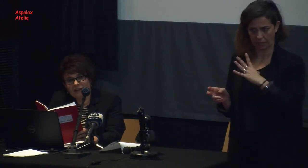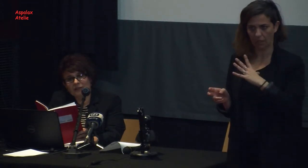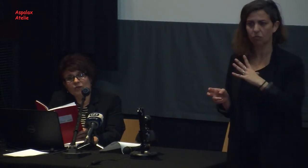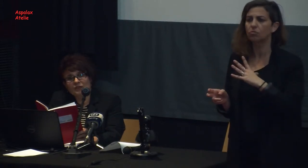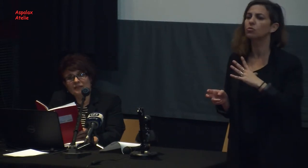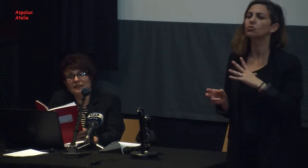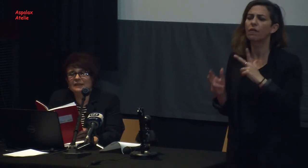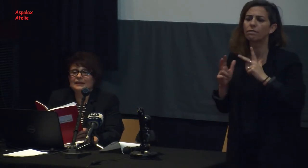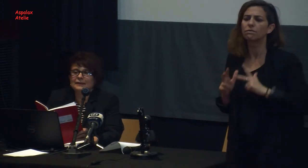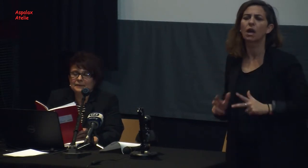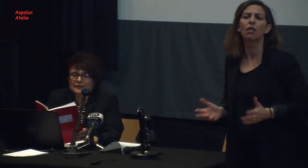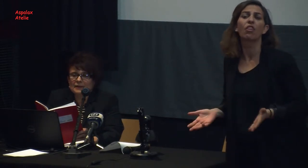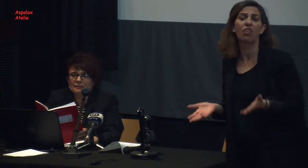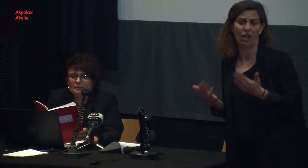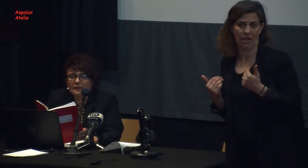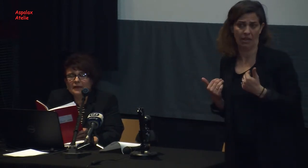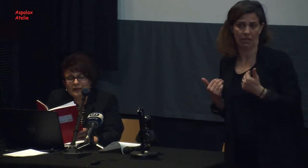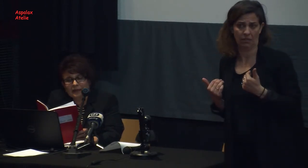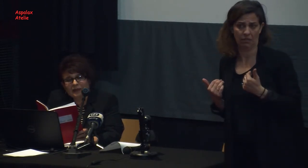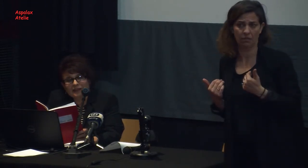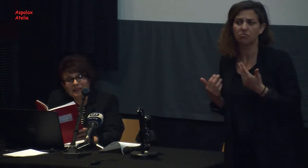καλά,